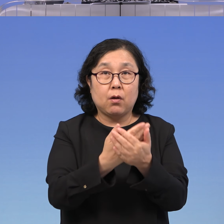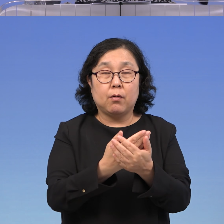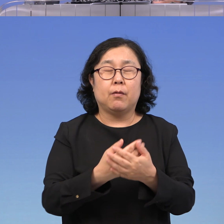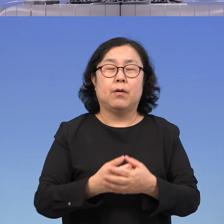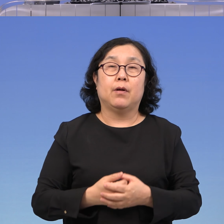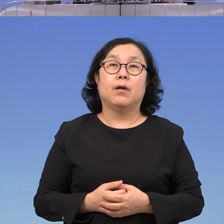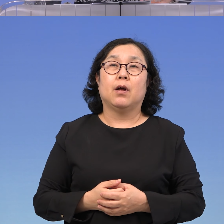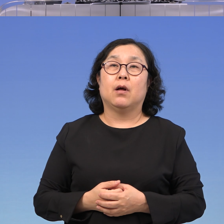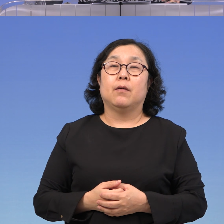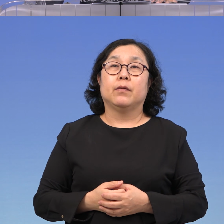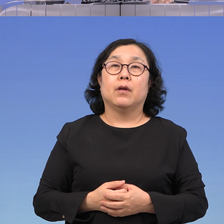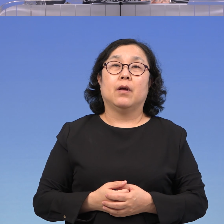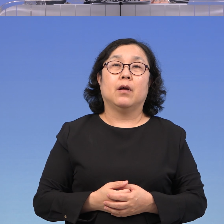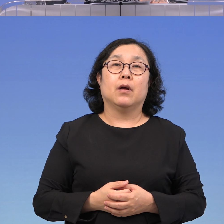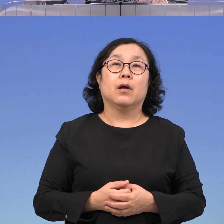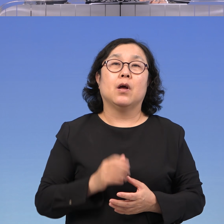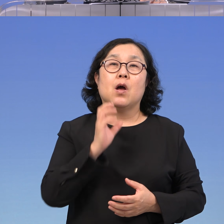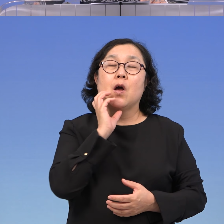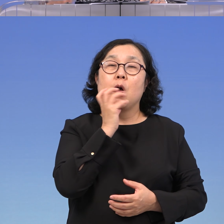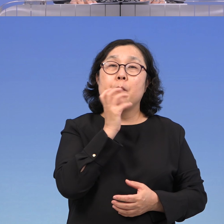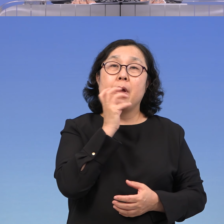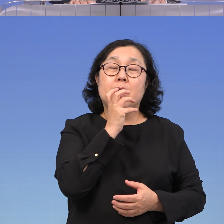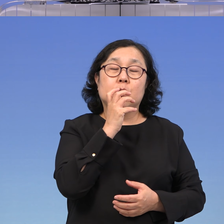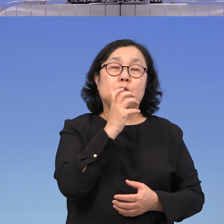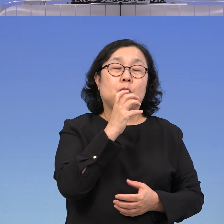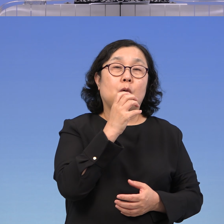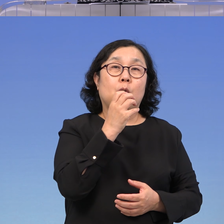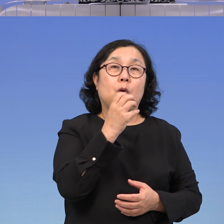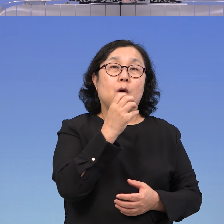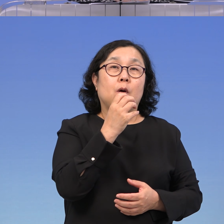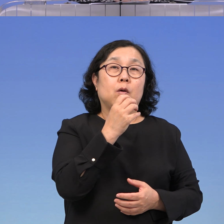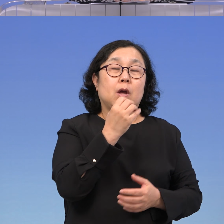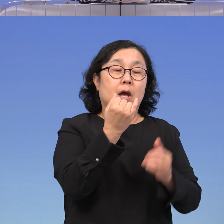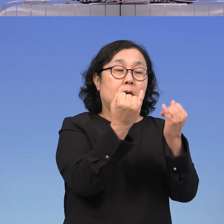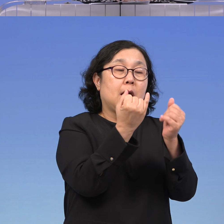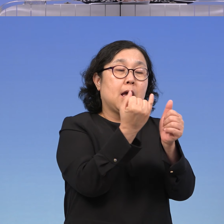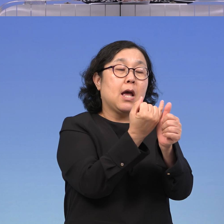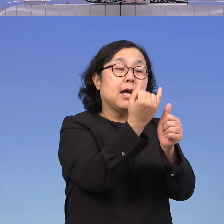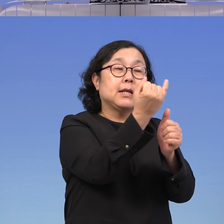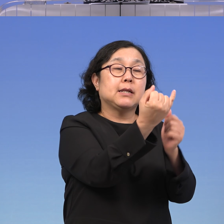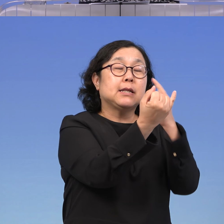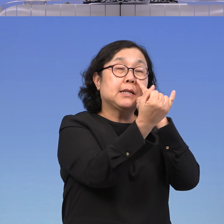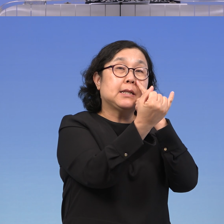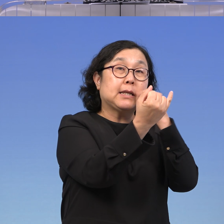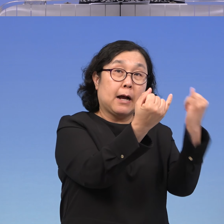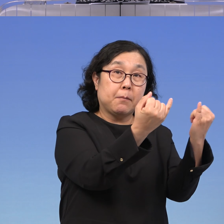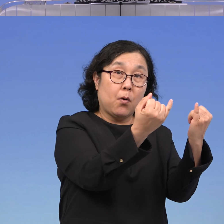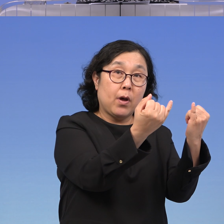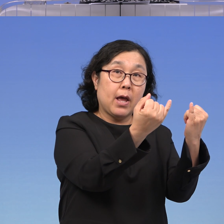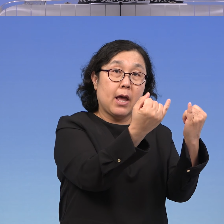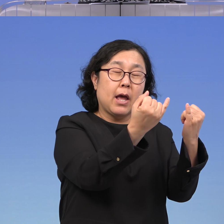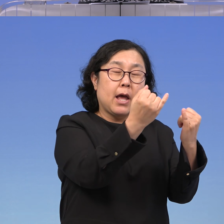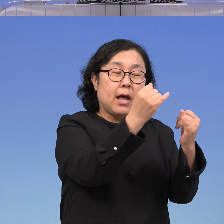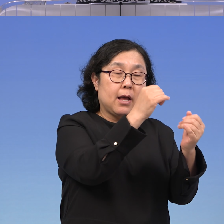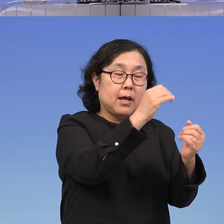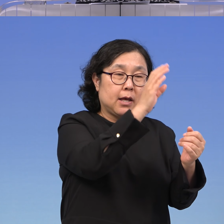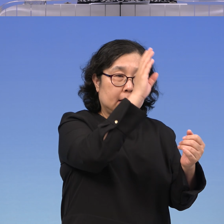그러고보면 요 오늘 본문에 나오는 되도 로 장모 에 열 병 고침 사건은 요 이 두 급류 람이